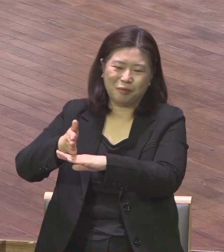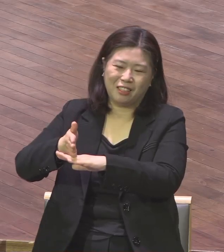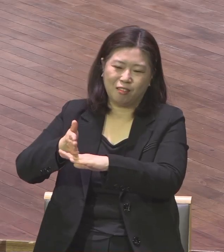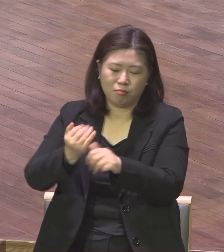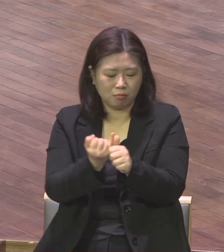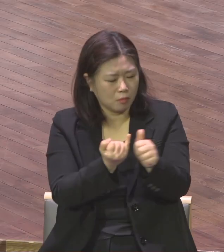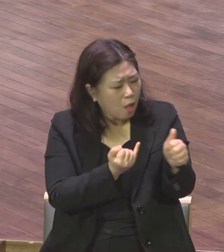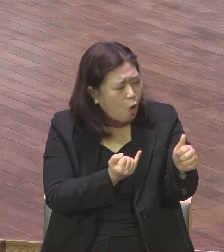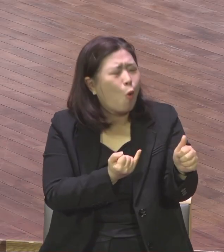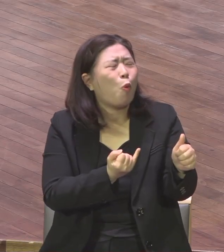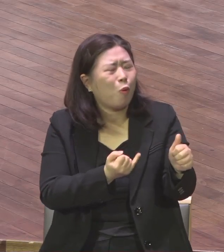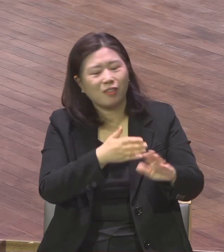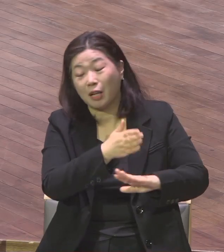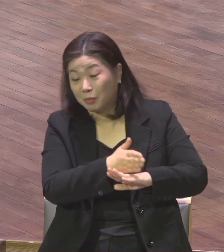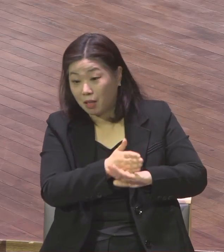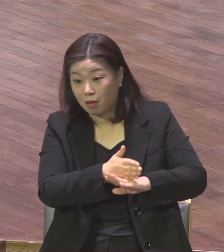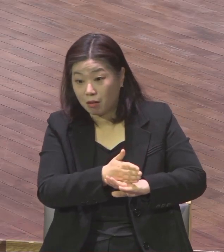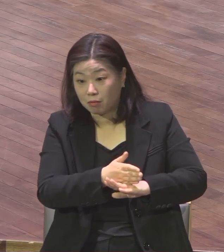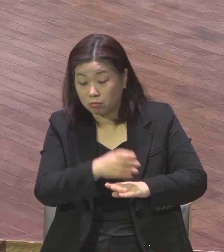사람 아니지요.